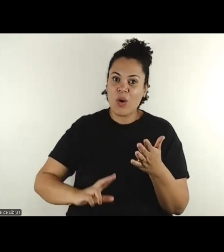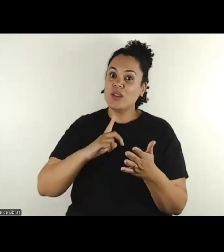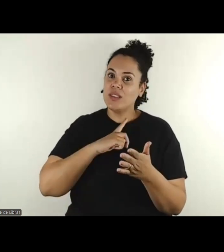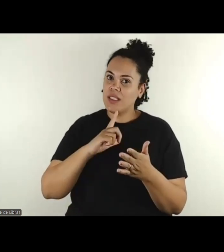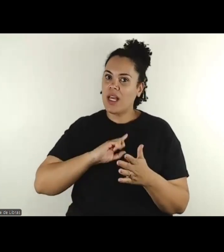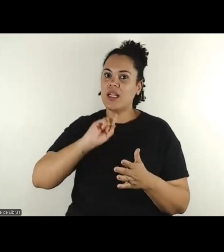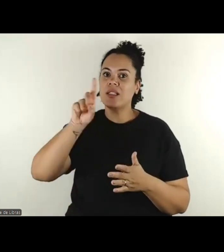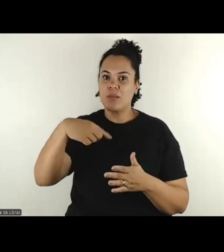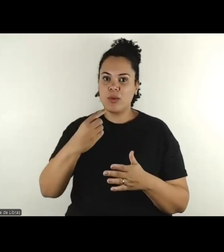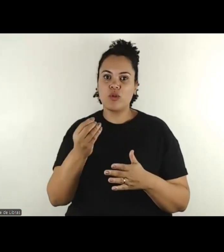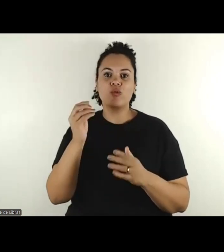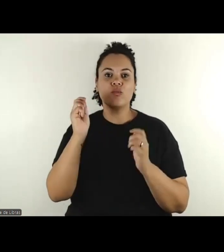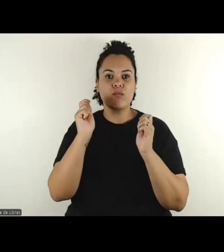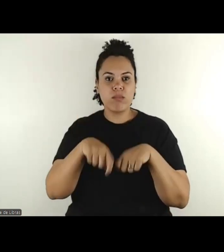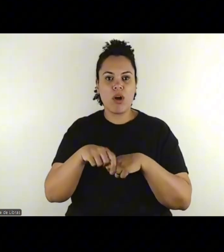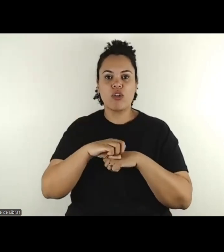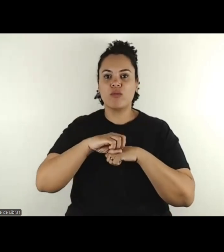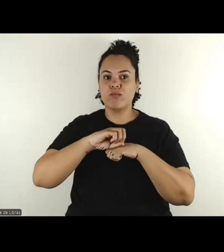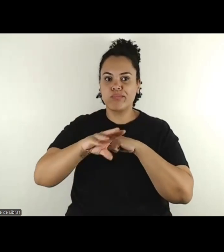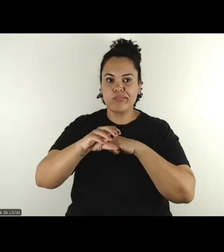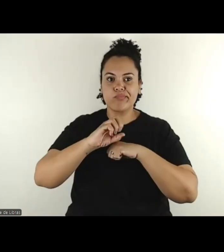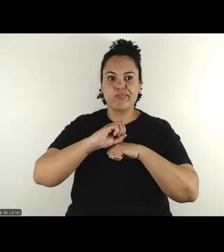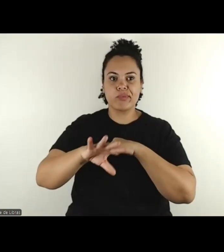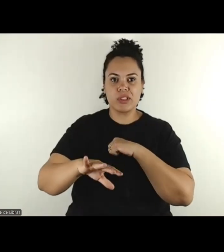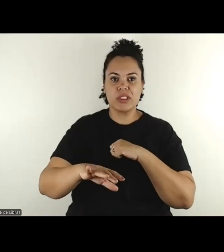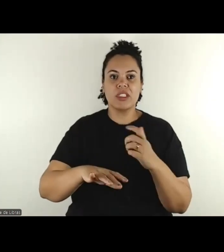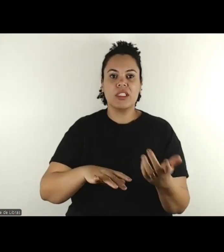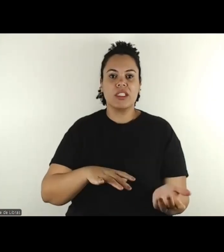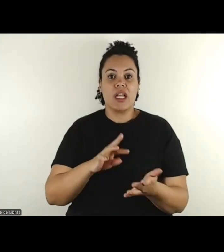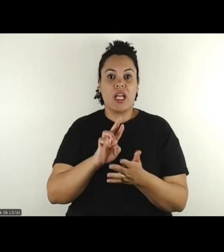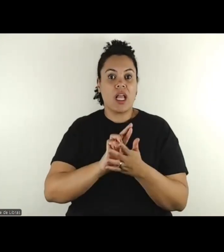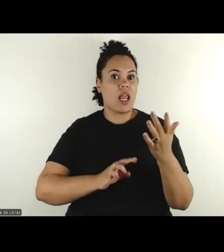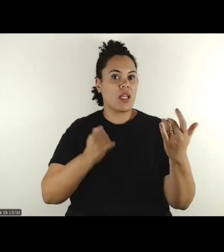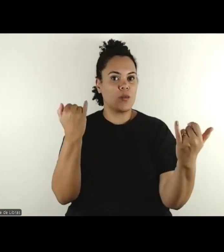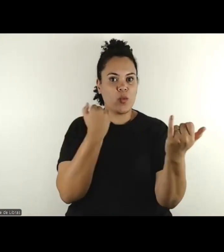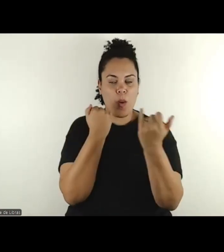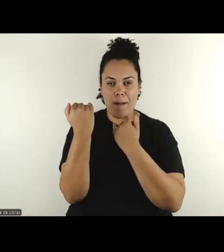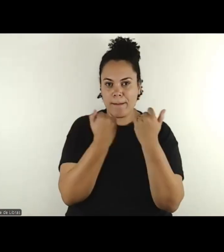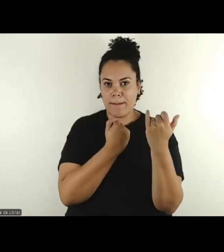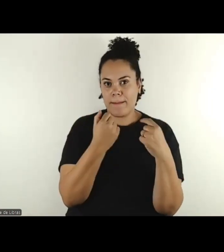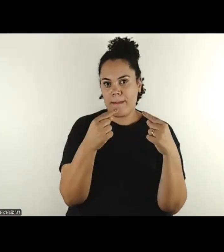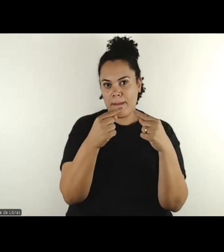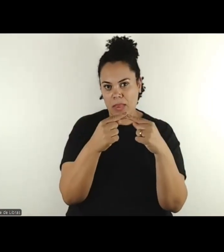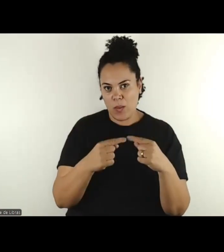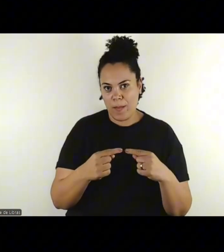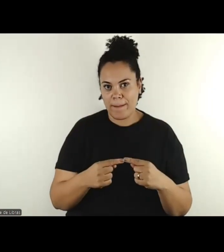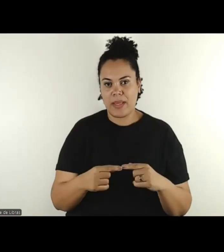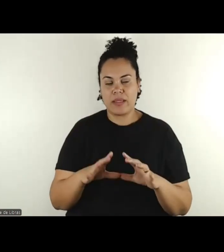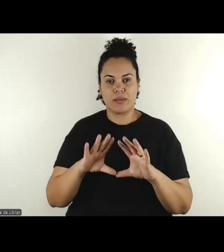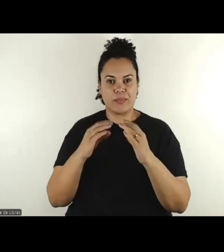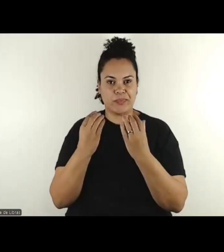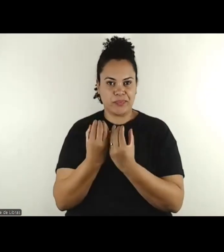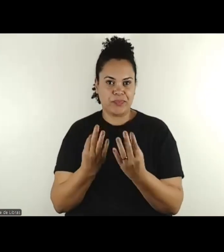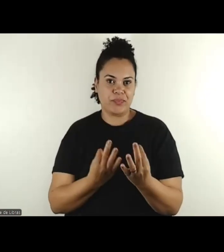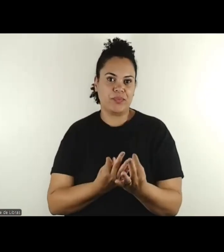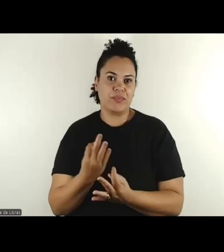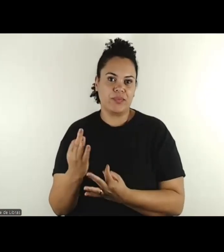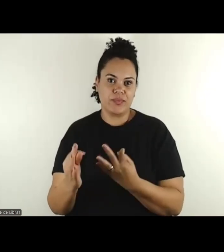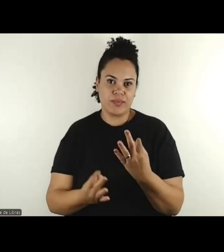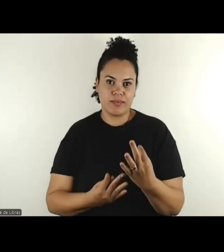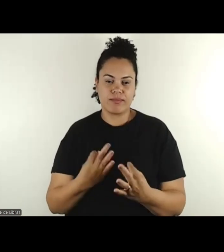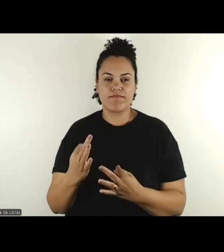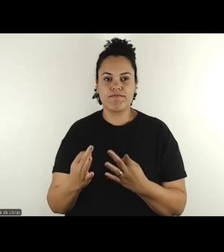vocês, né, o relatório da pesquisa que vai trazer, né, esses dados relativos às comunidades terapêuticas, né, e